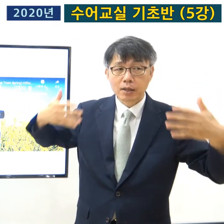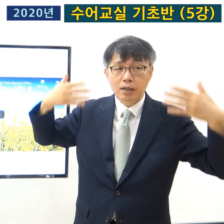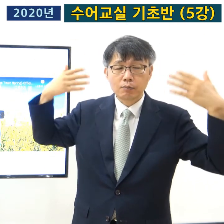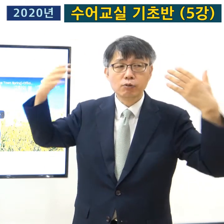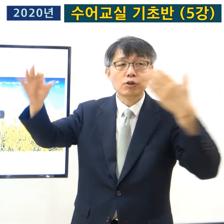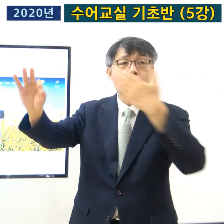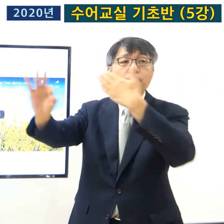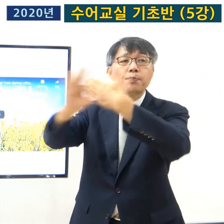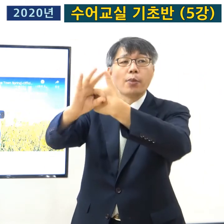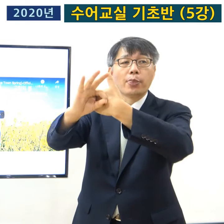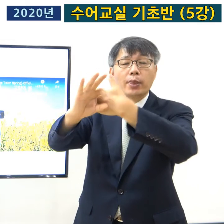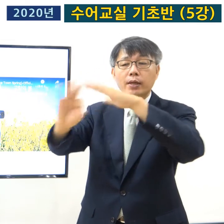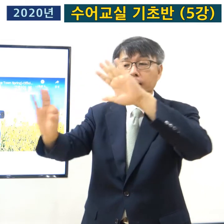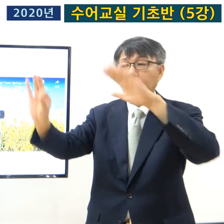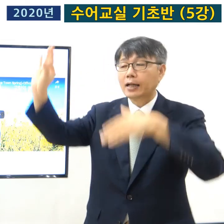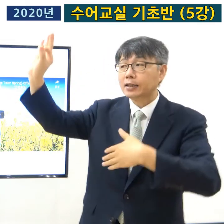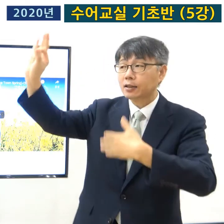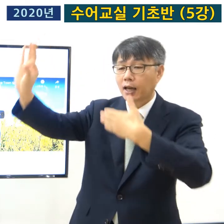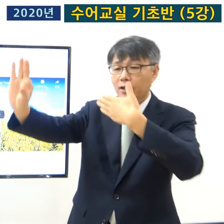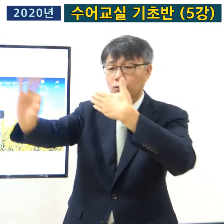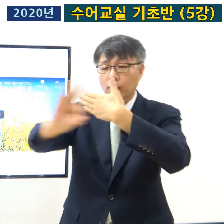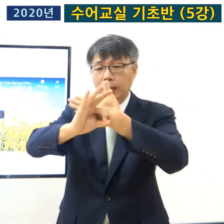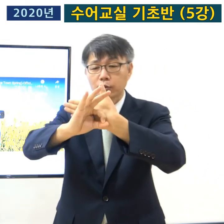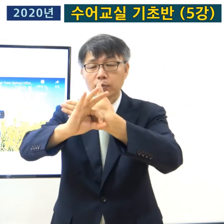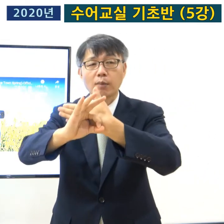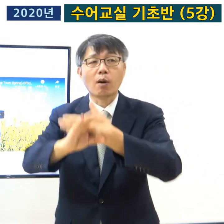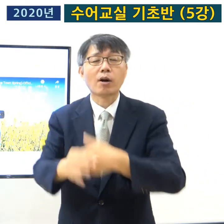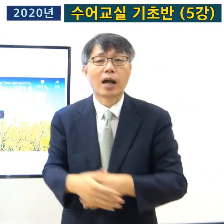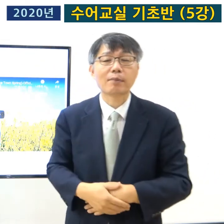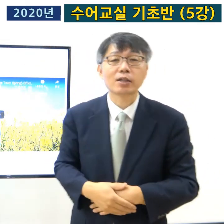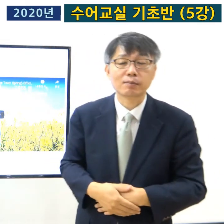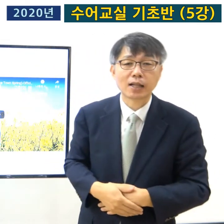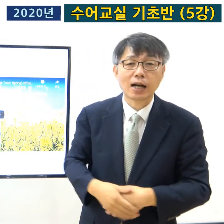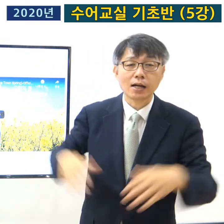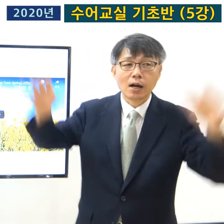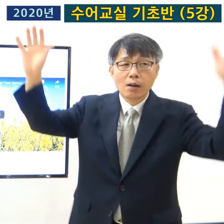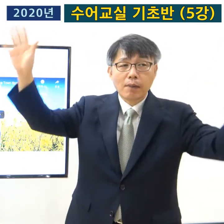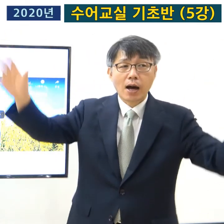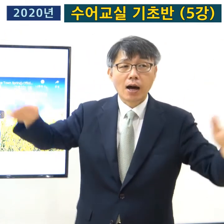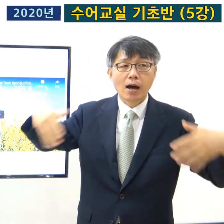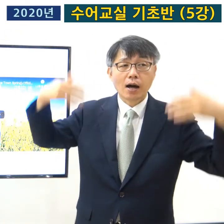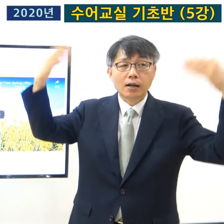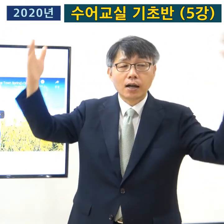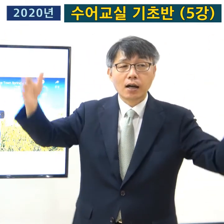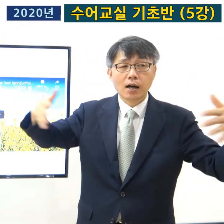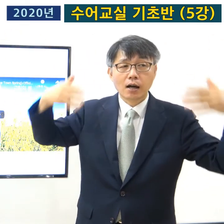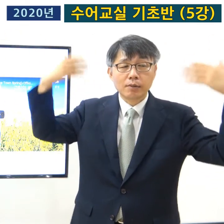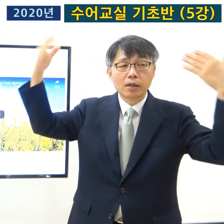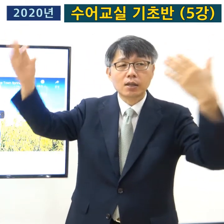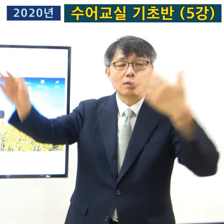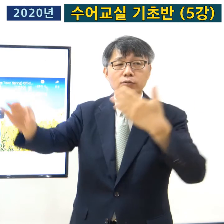바람이 불면 자 이형해가지고 이렇게 딱 붙이면 뭐뭐라면입니다. 바람이